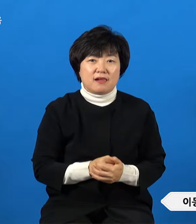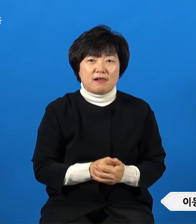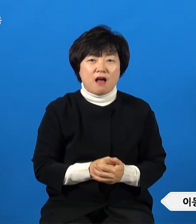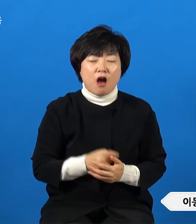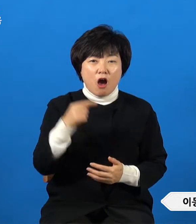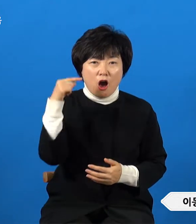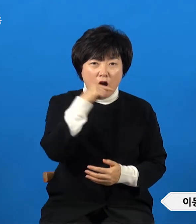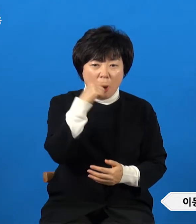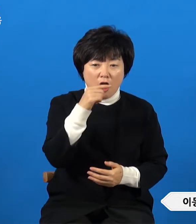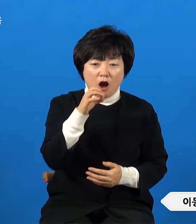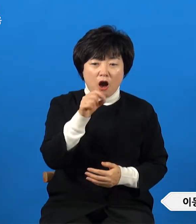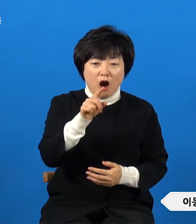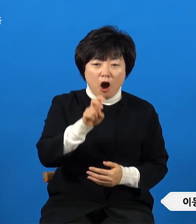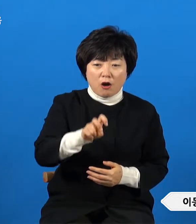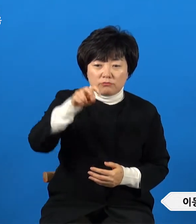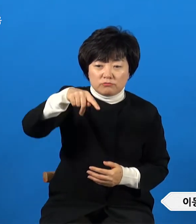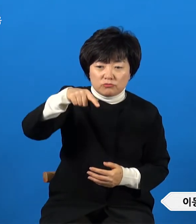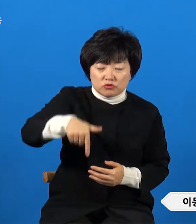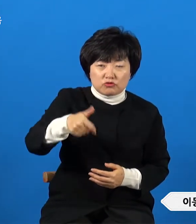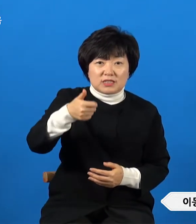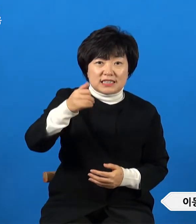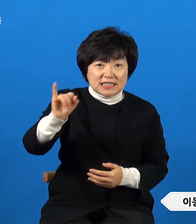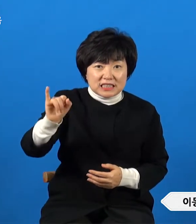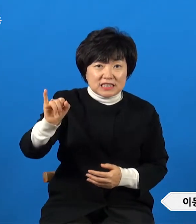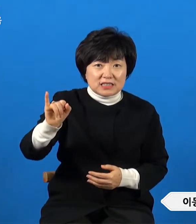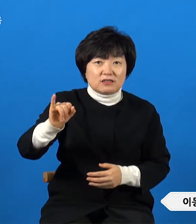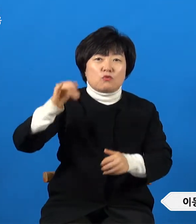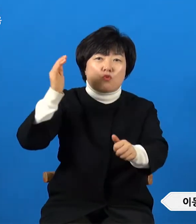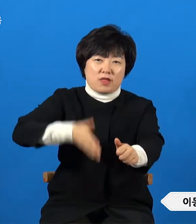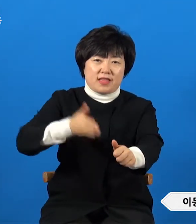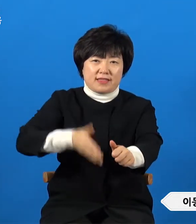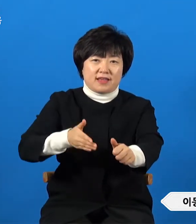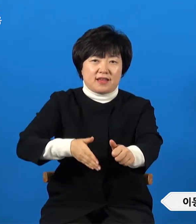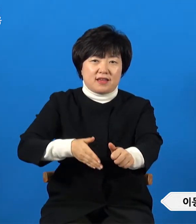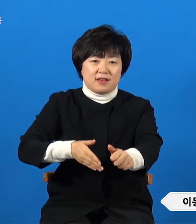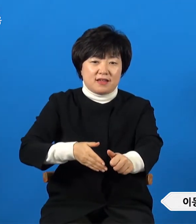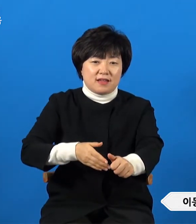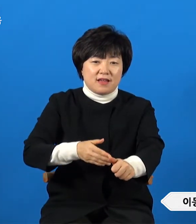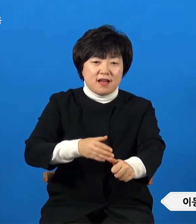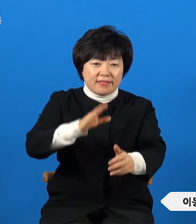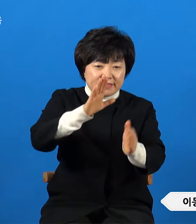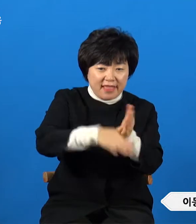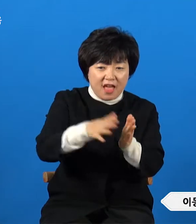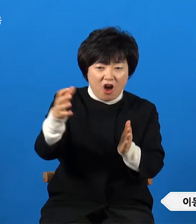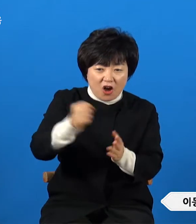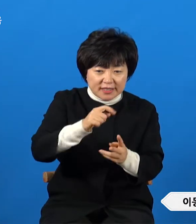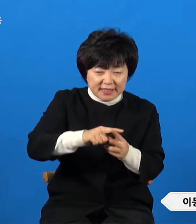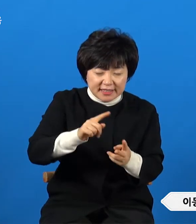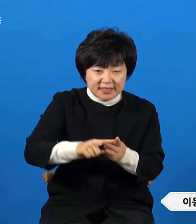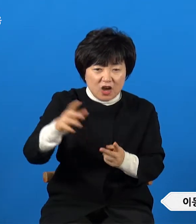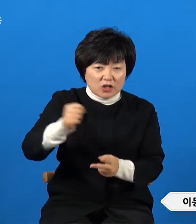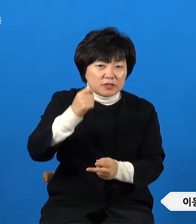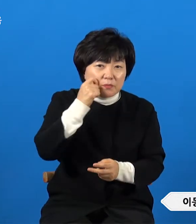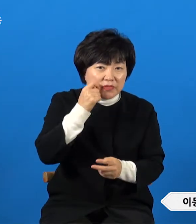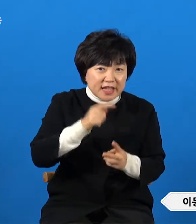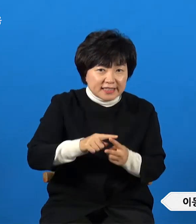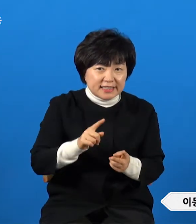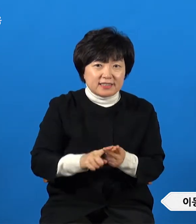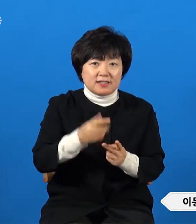엄숙히 권하노니 이 말씀을 전하라. 때를 얻든지 못 얻든지 이 말씀을